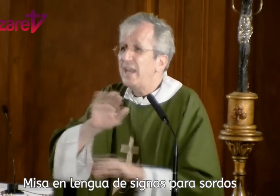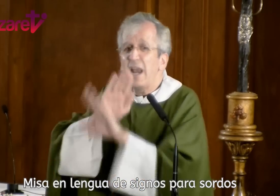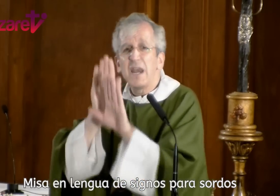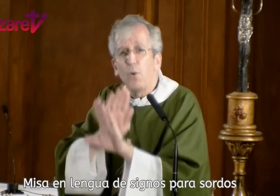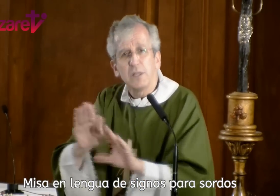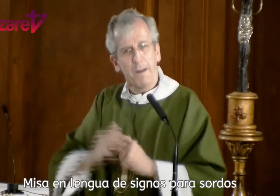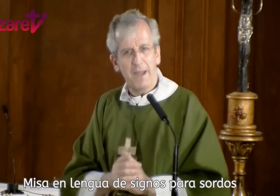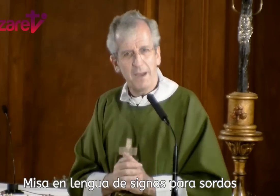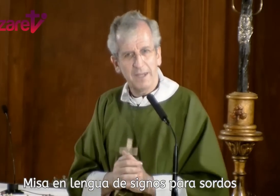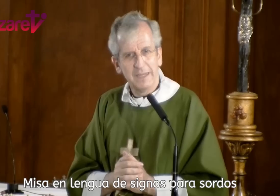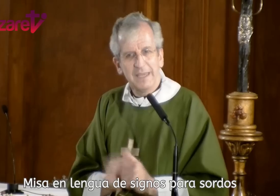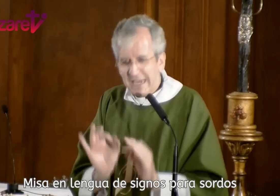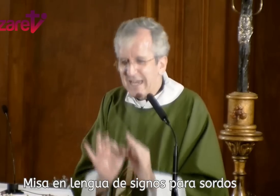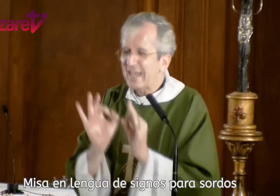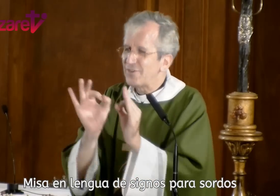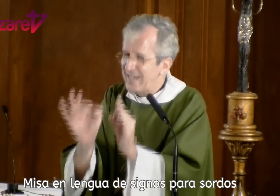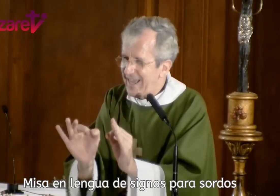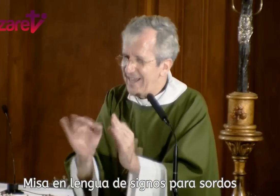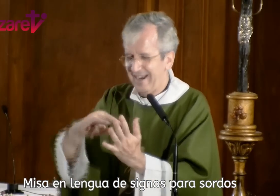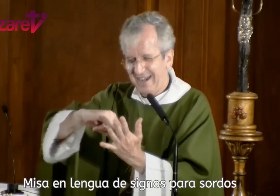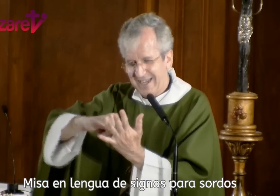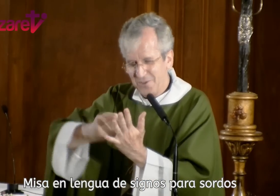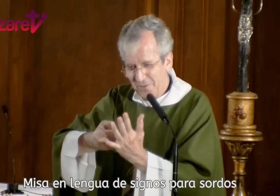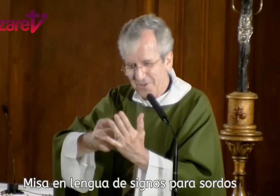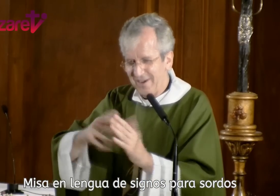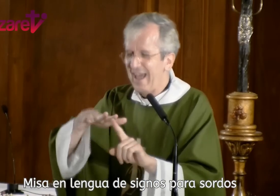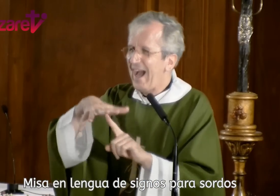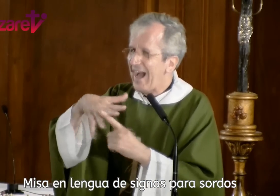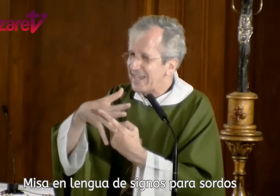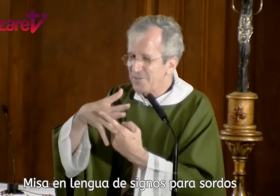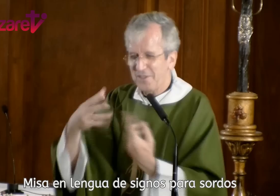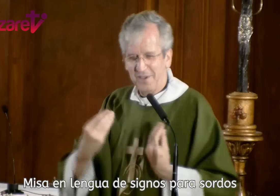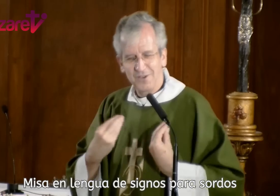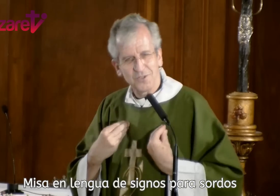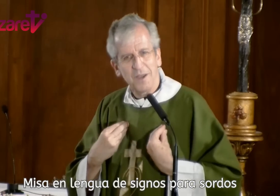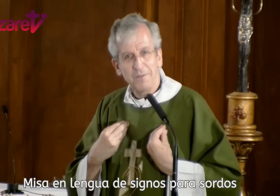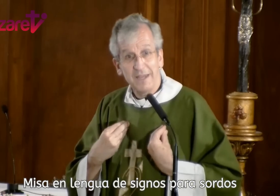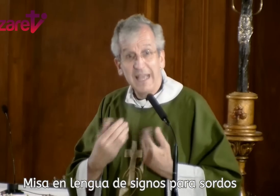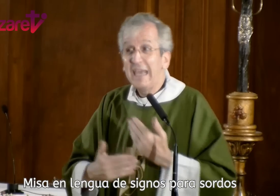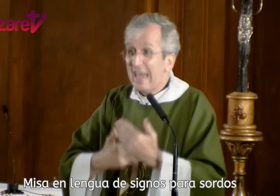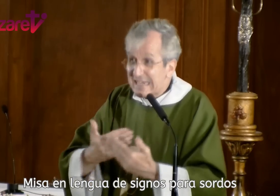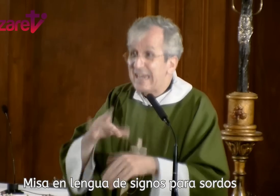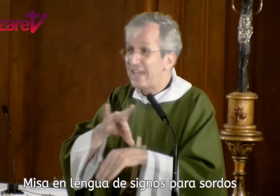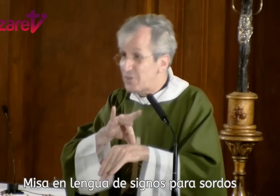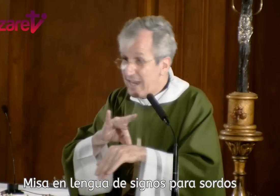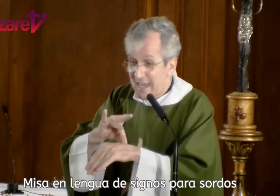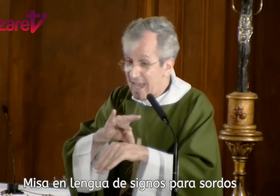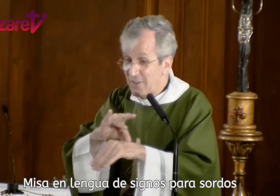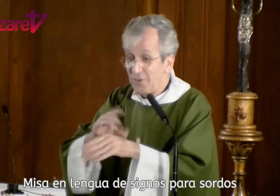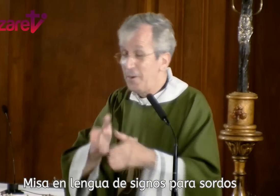tiene la última palabra, es el que nos dará la solución a la situación que nos toca vivir, es el que nos irá guiando